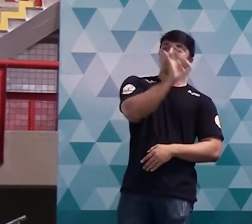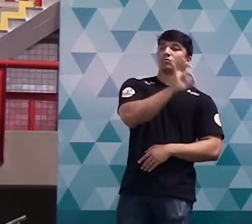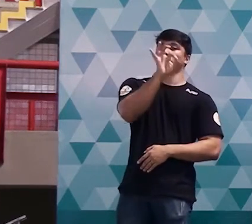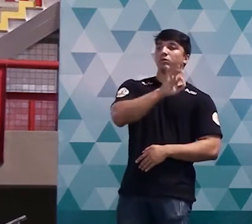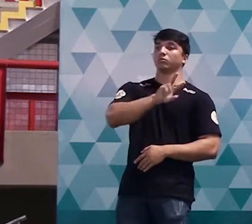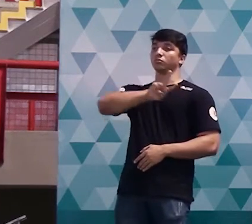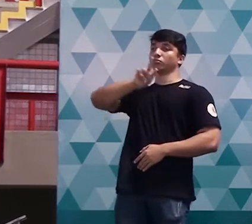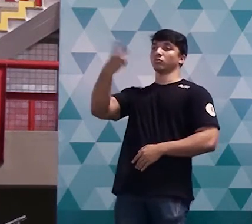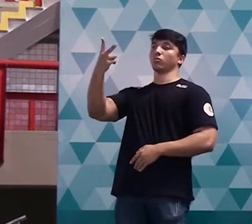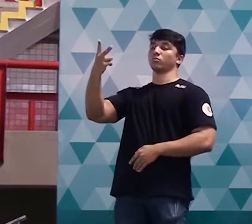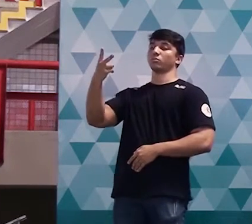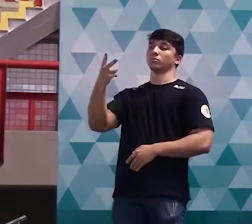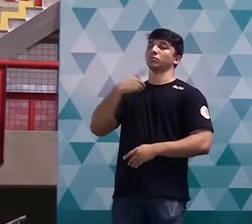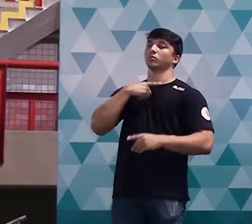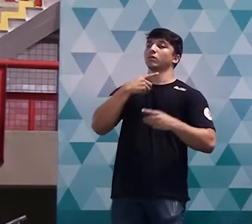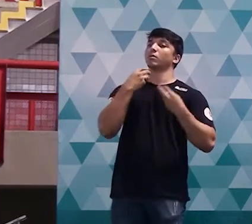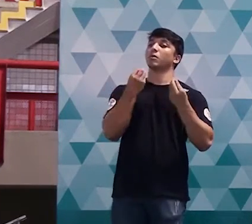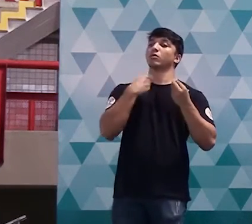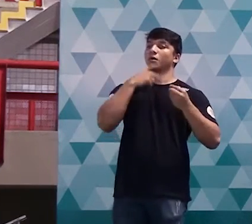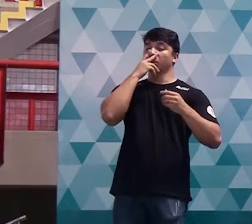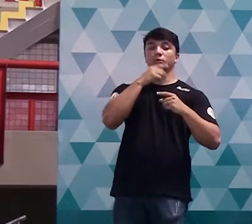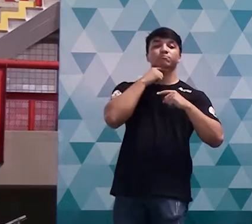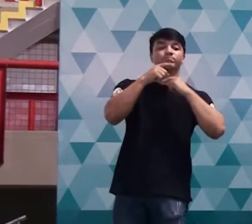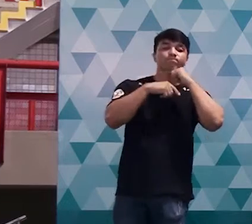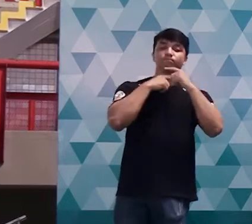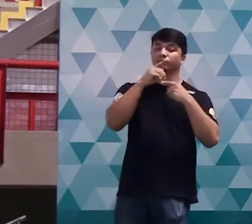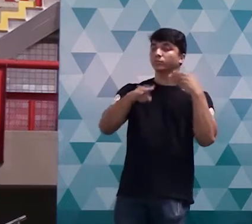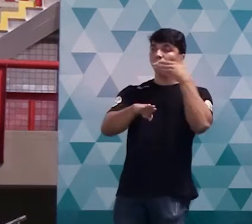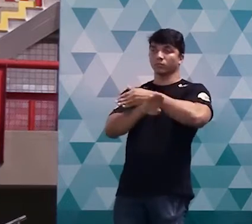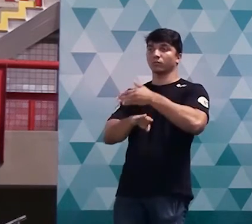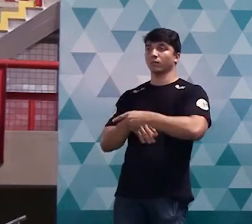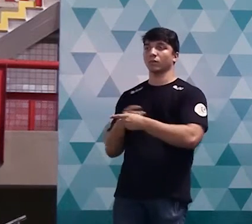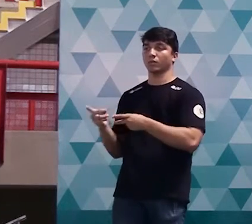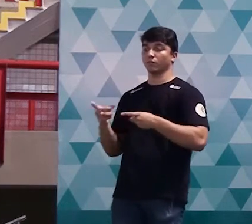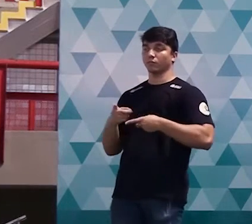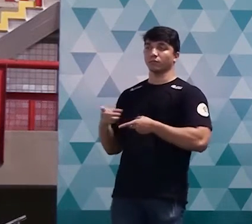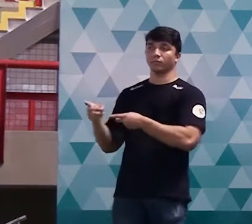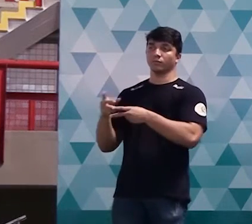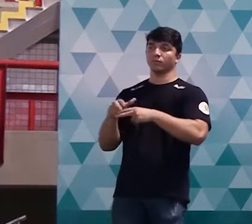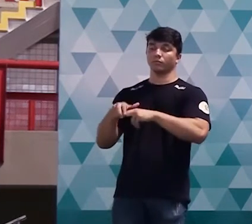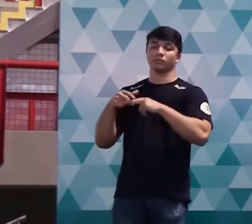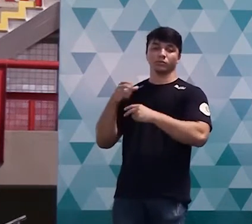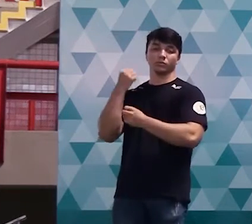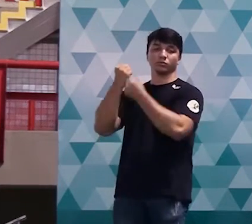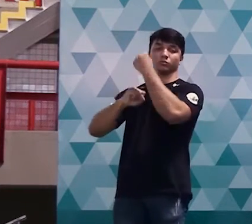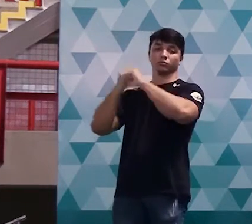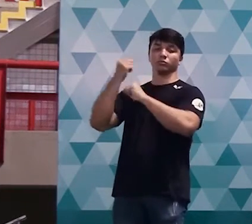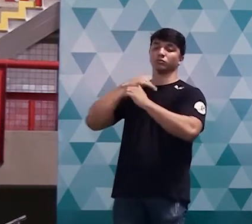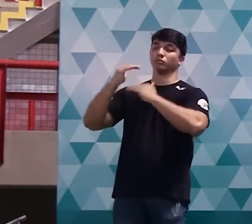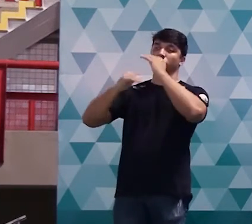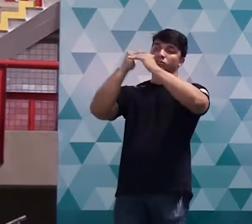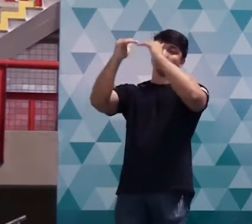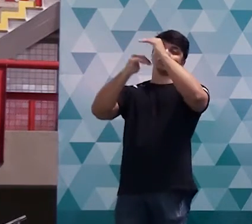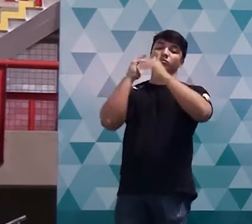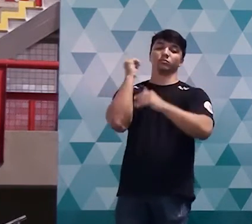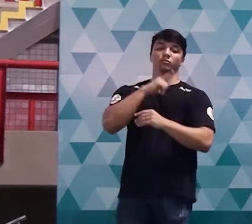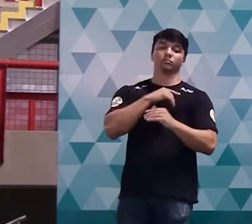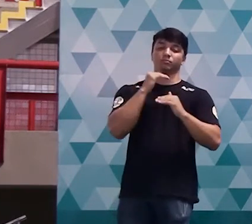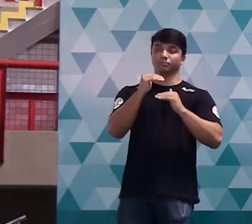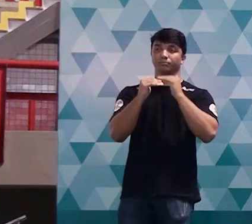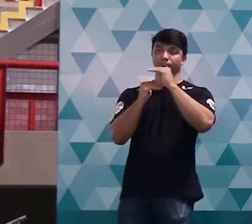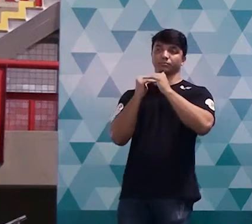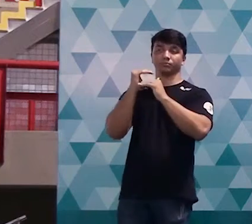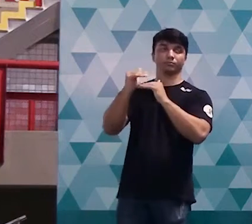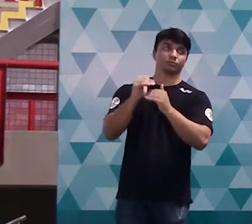60%, que é exatamente para inviabilizar esse comércio mesmo. E assim a nossa indústria pôde se desenvolver